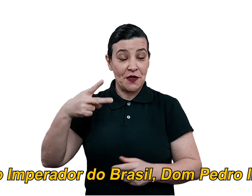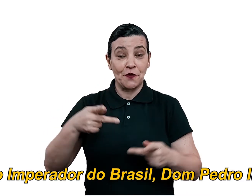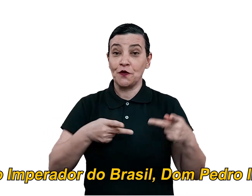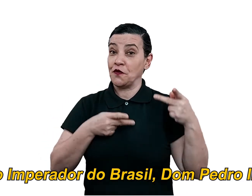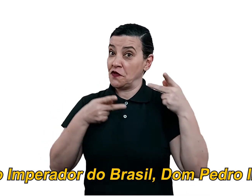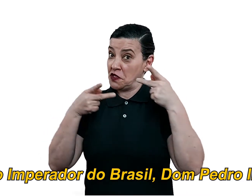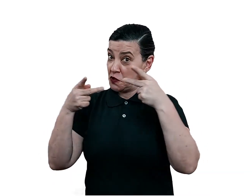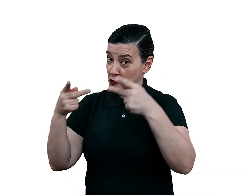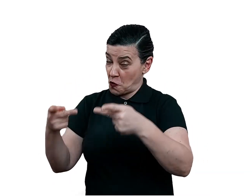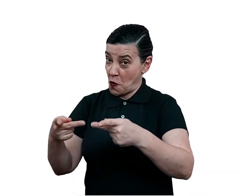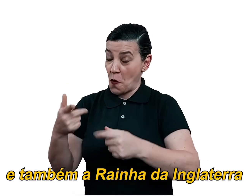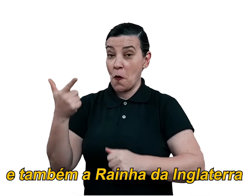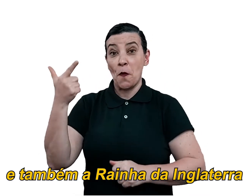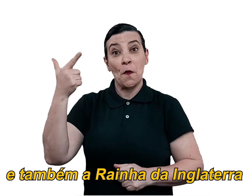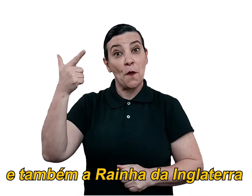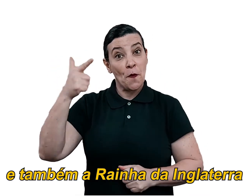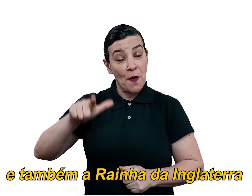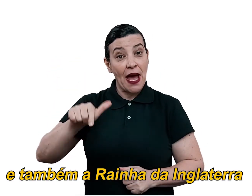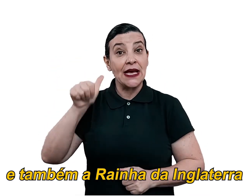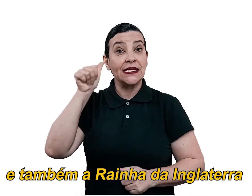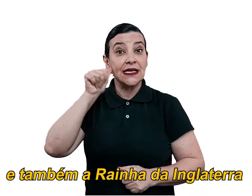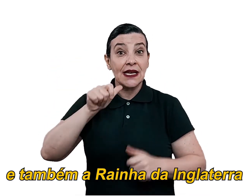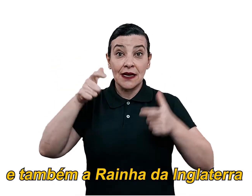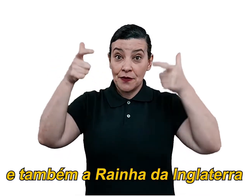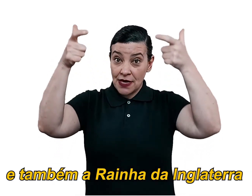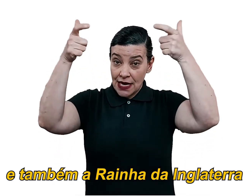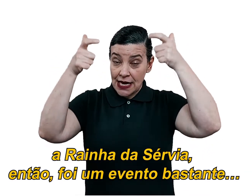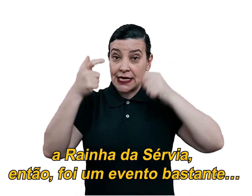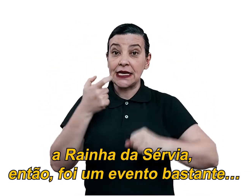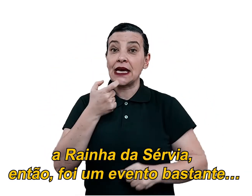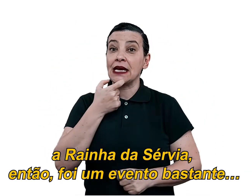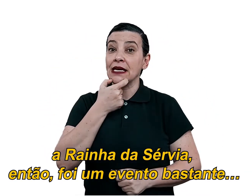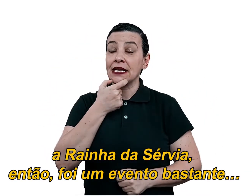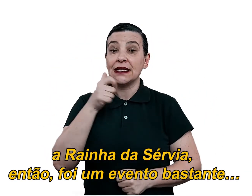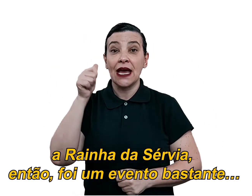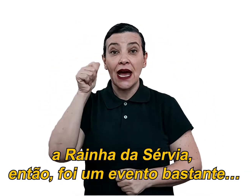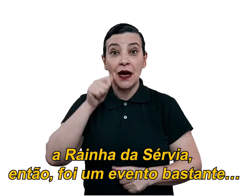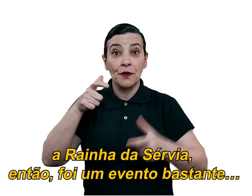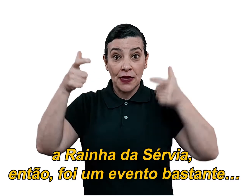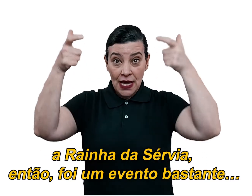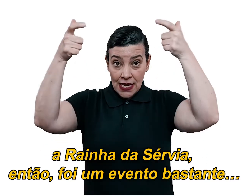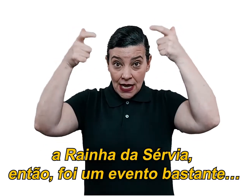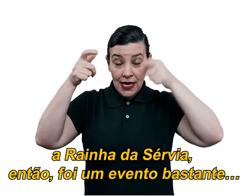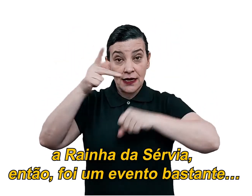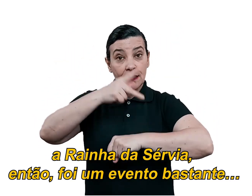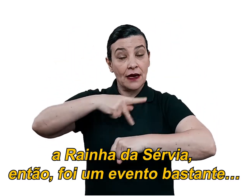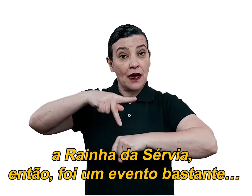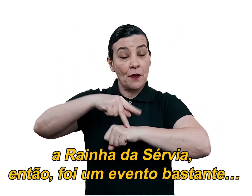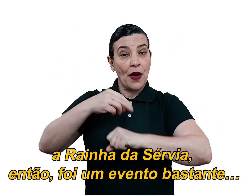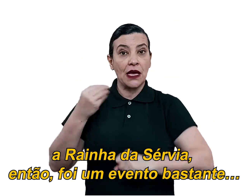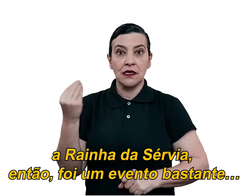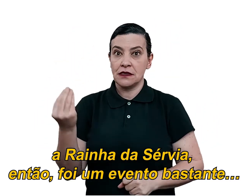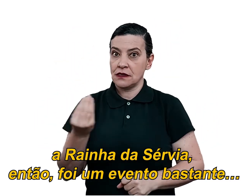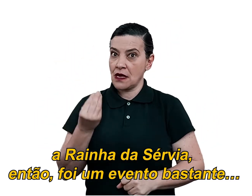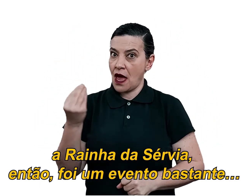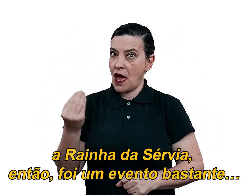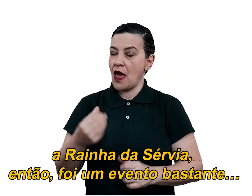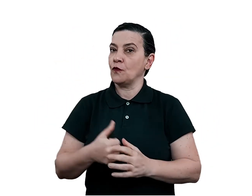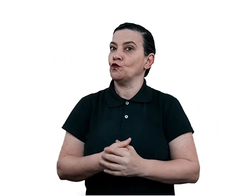Pedro II, e também a rainha da Inglaterra, a rainha da Sérvia. Então foi um evento bastante... E